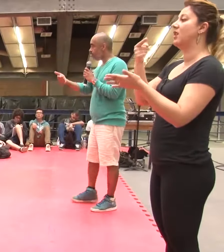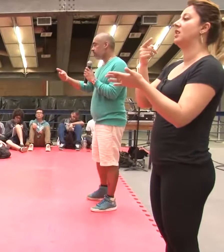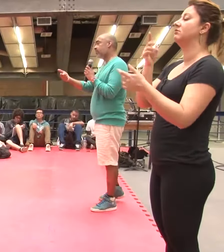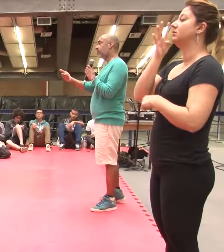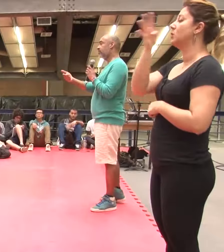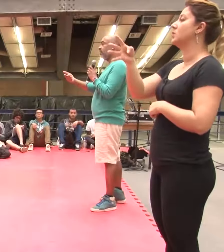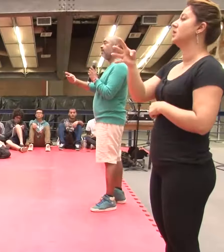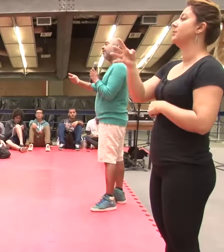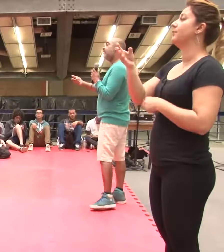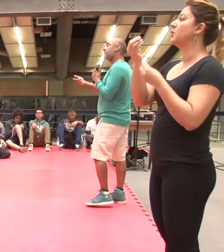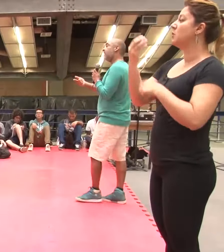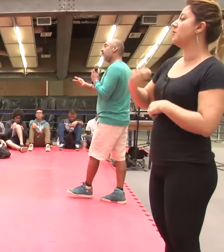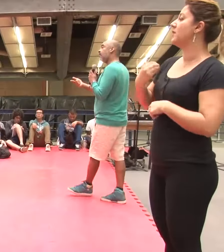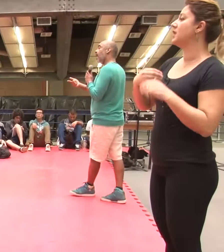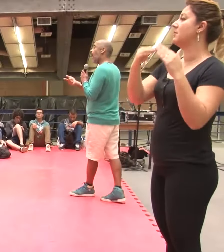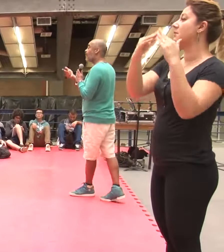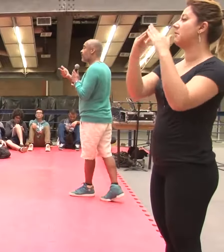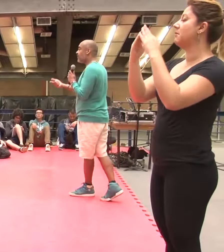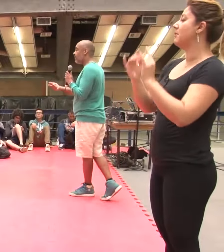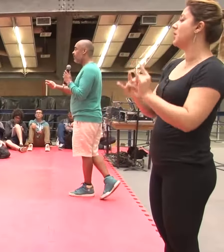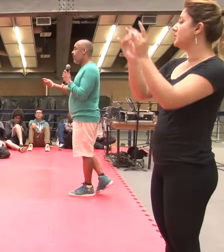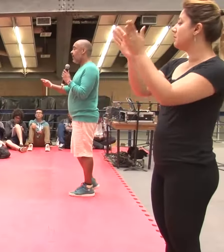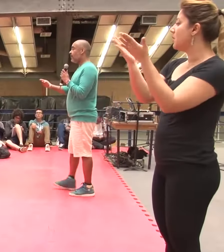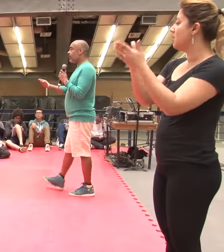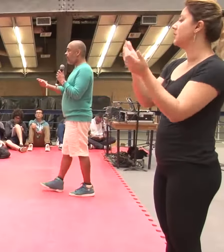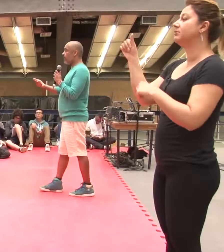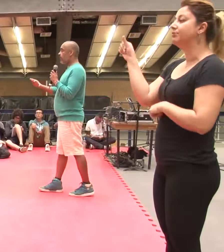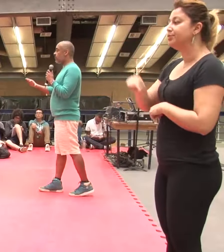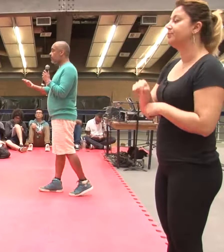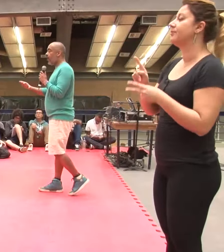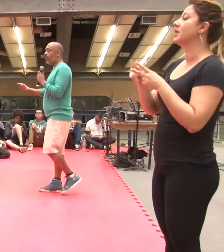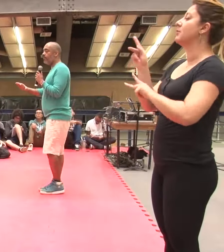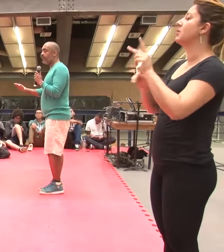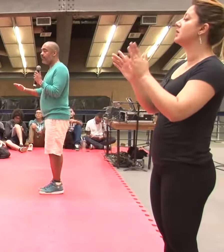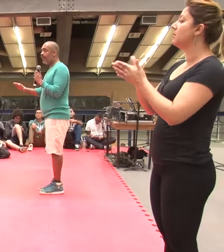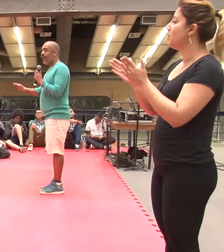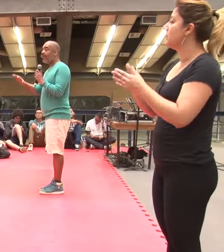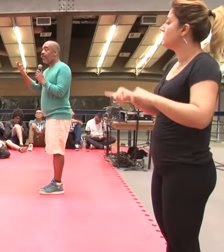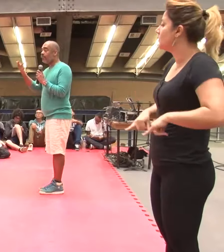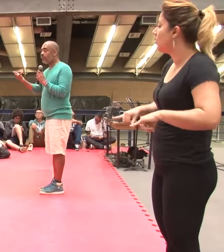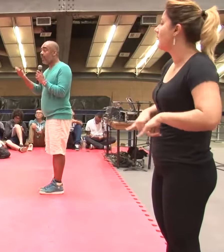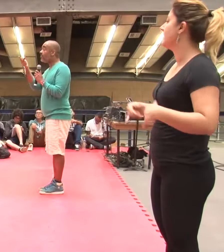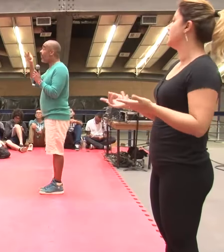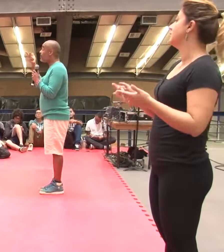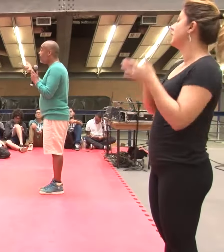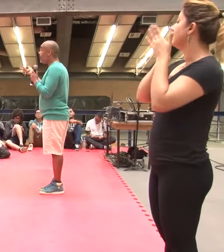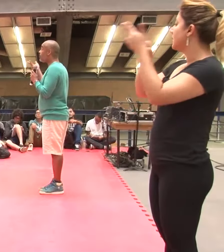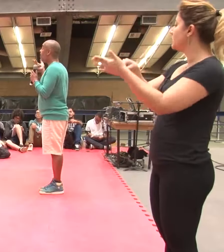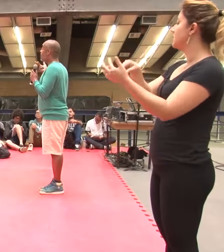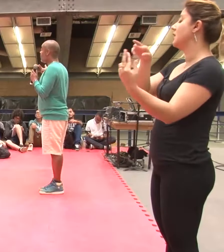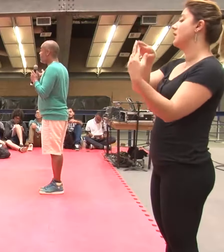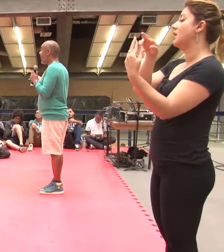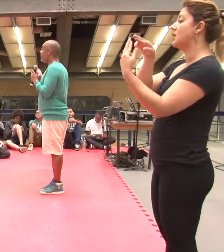condições de habitação das populações mais pobres, que denuncia as